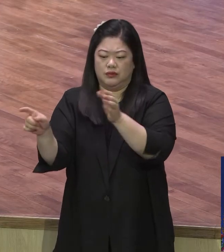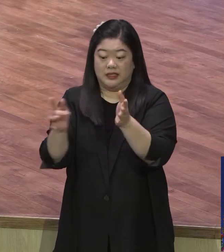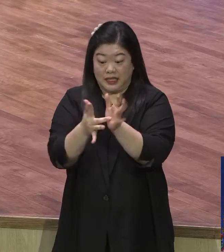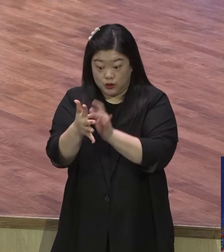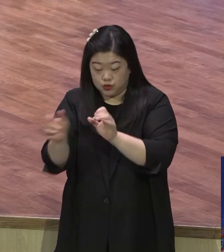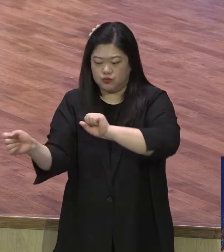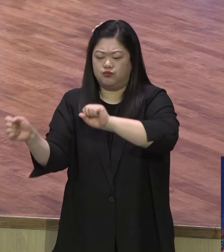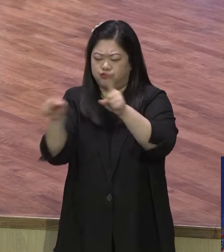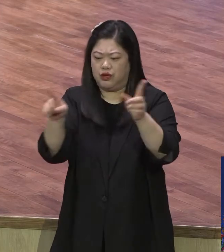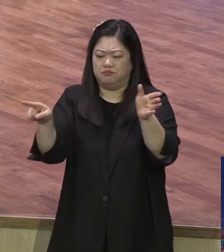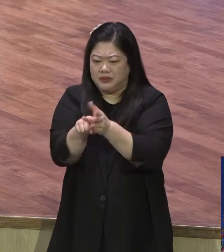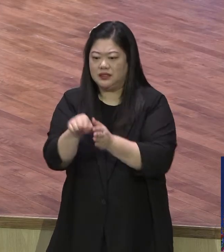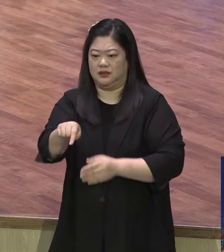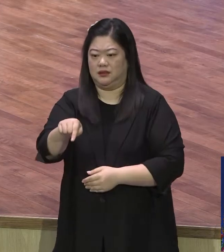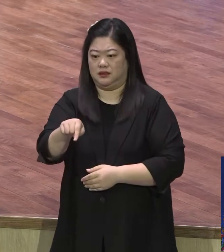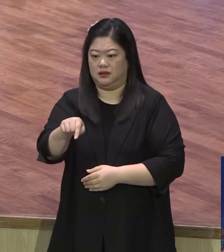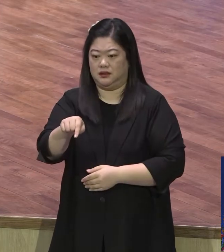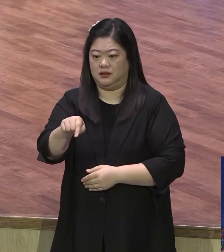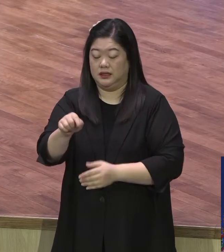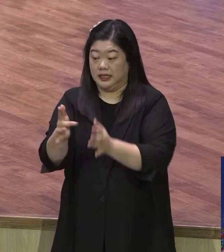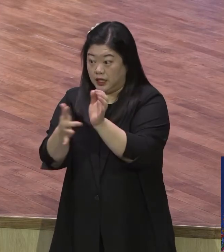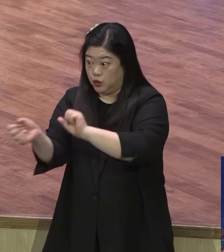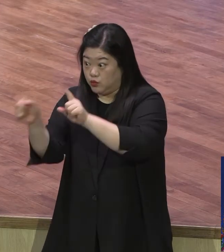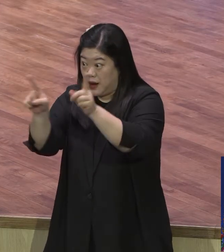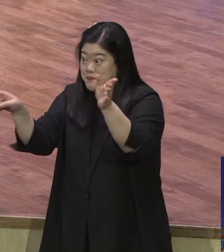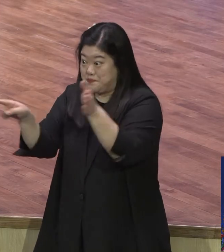부활신앙이 있는 사람은 성교할 수 있어요